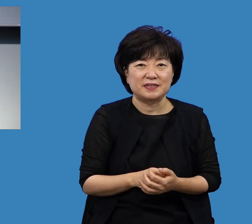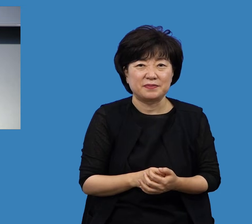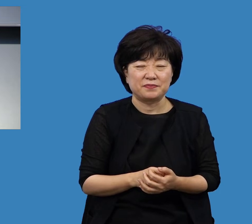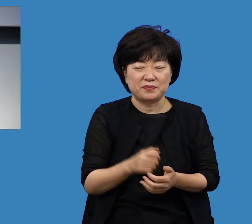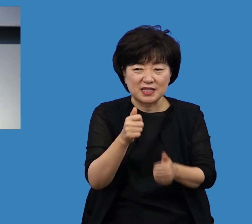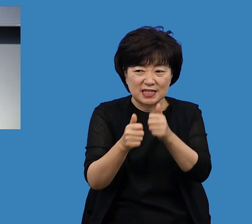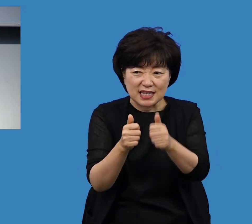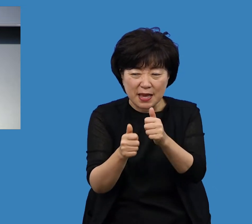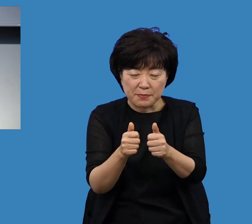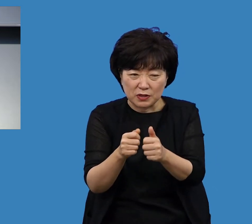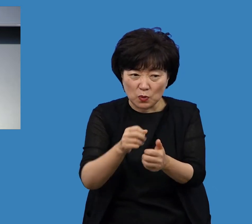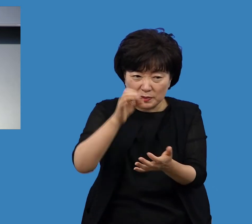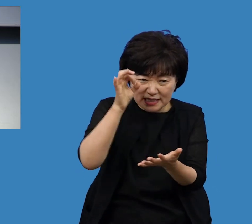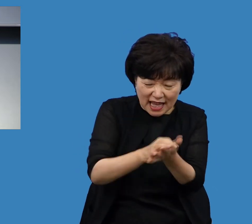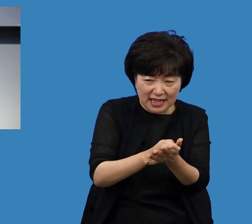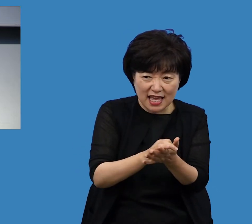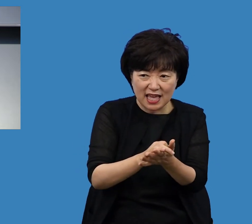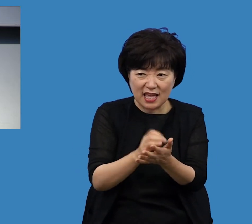싸게 싸게